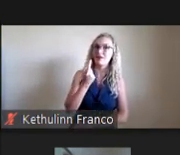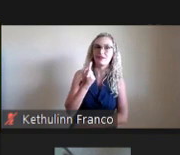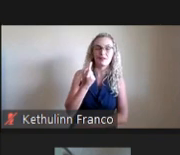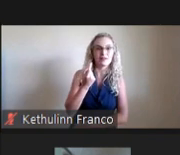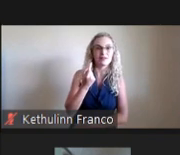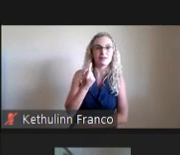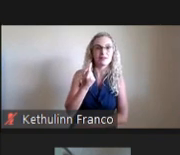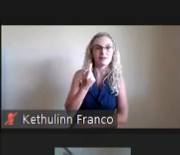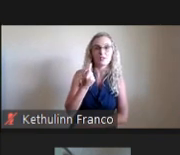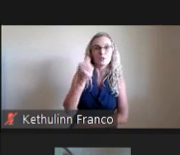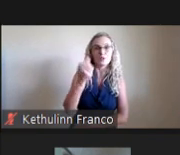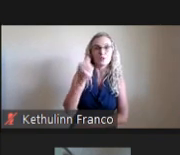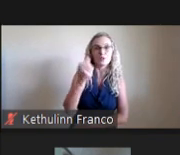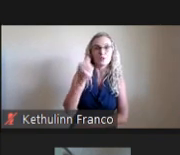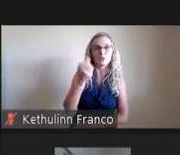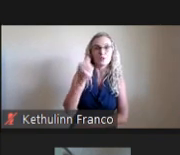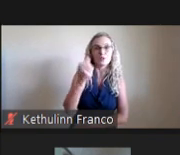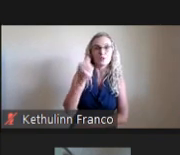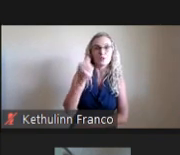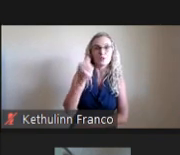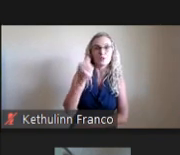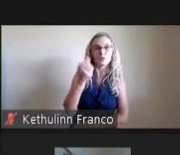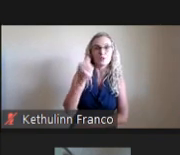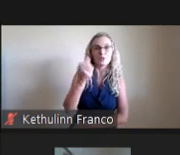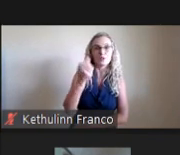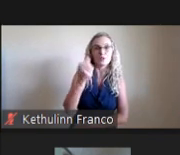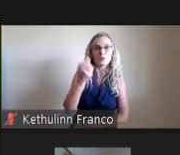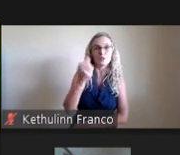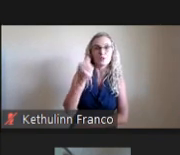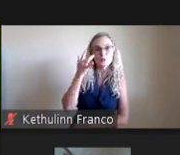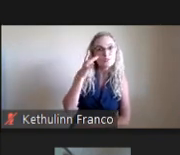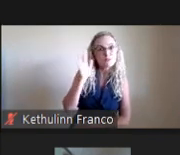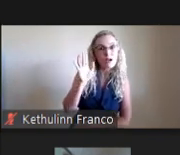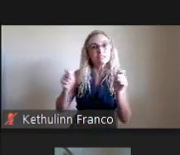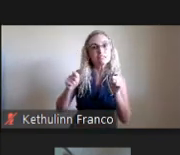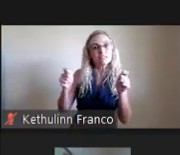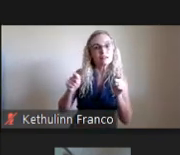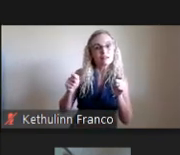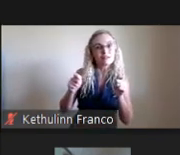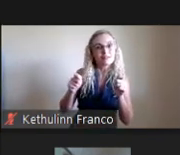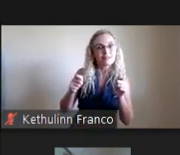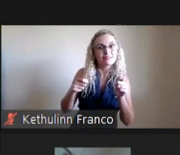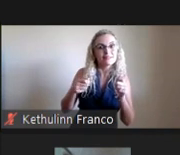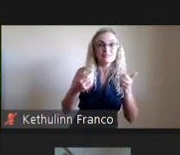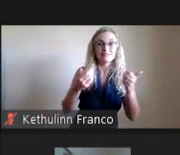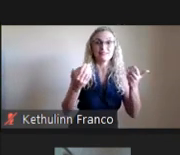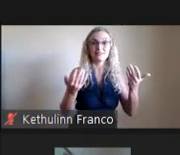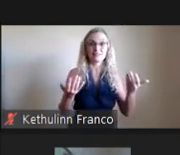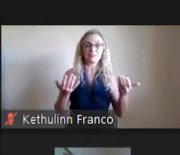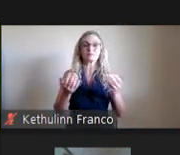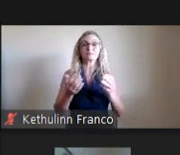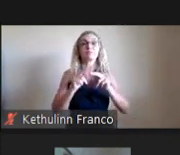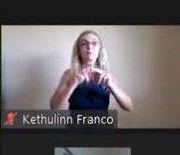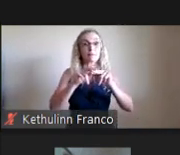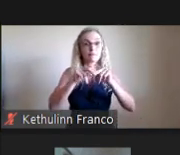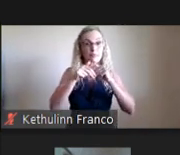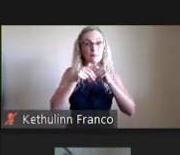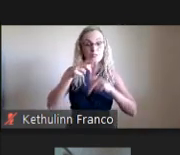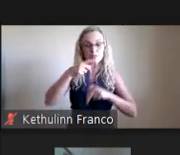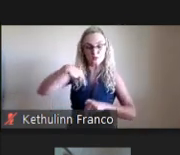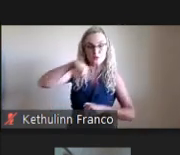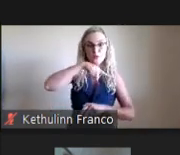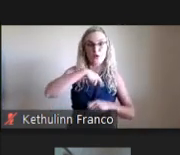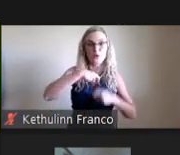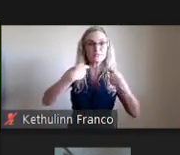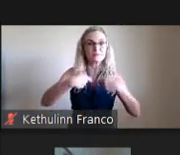né? Embora se não vá perder tempo de ensinar, mas se você ensina o casa, por exemplo, mas não